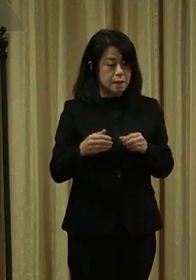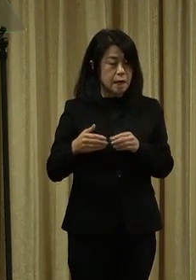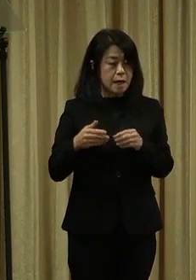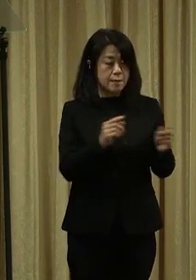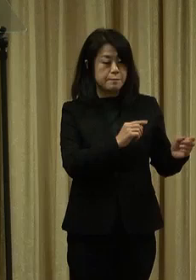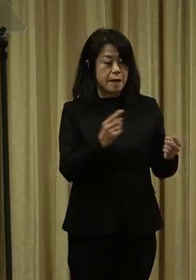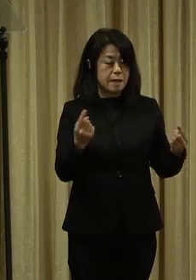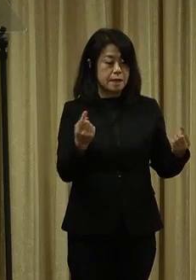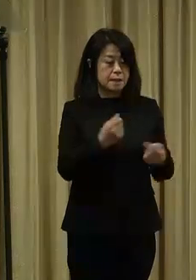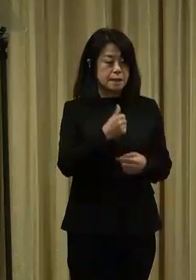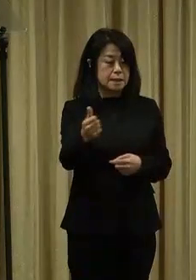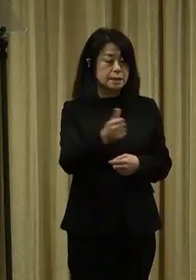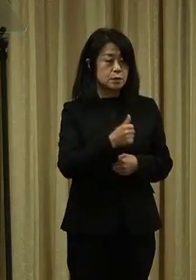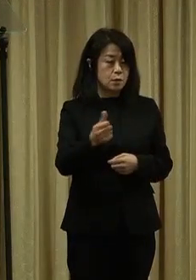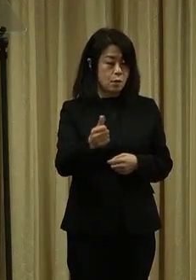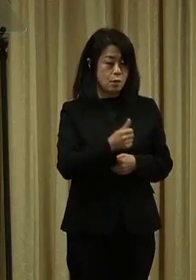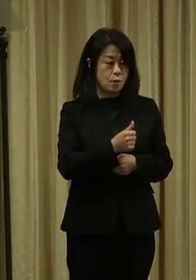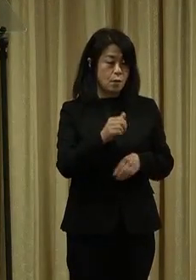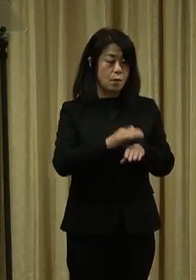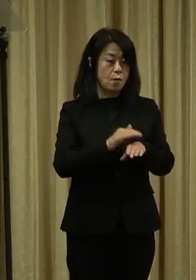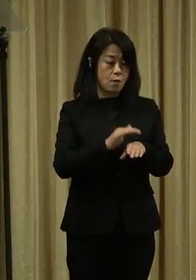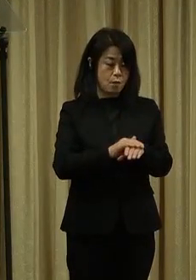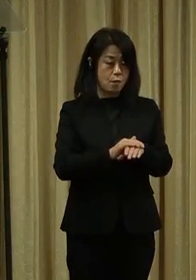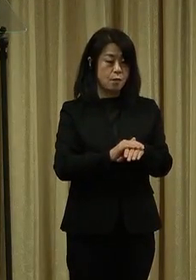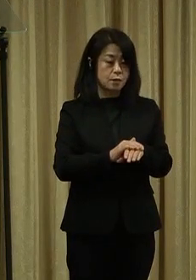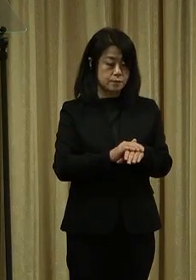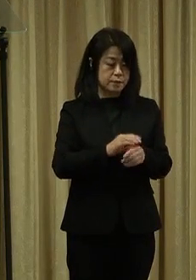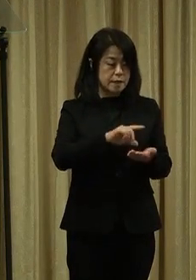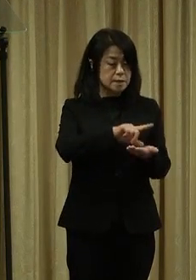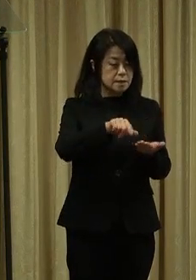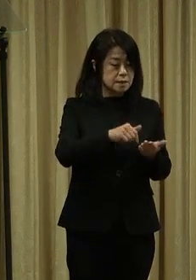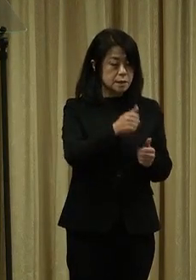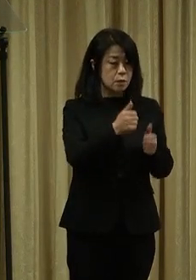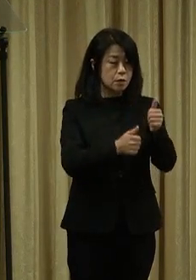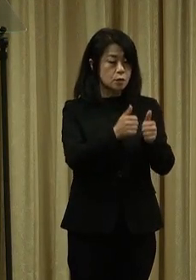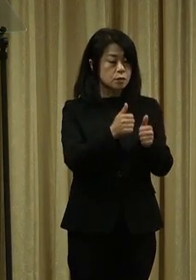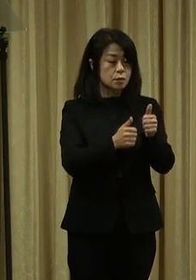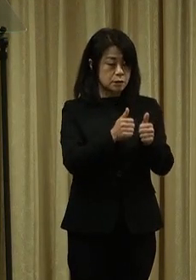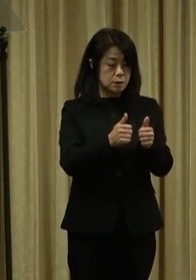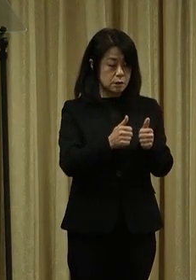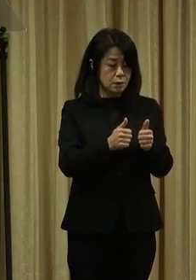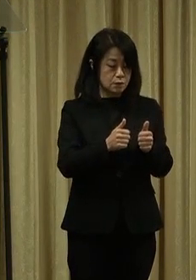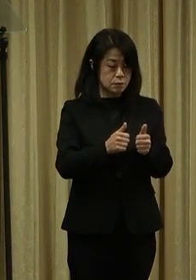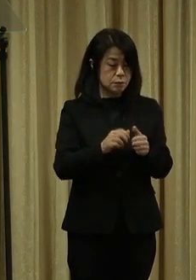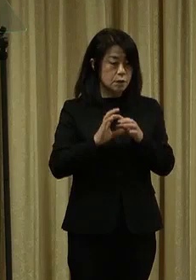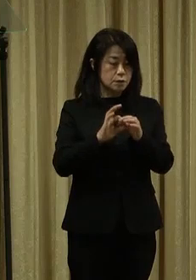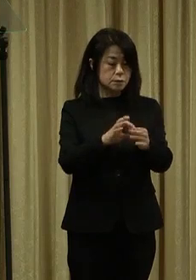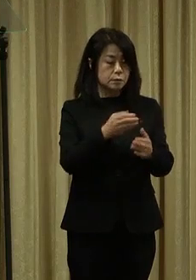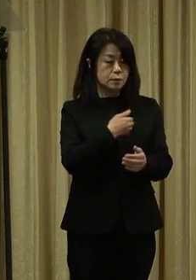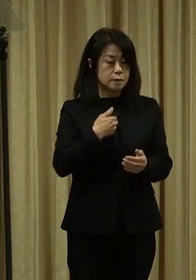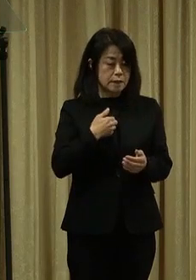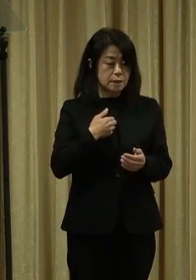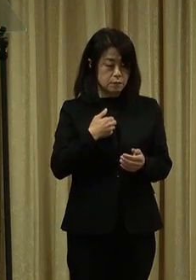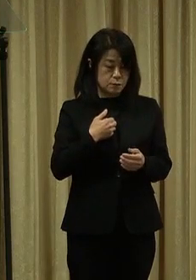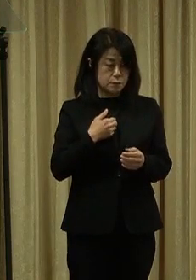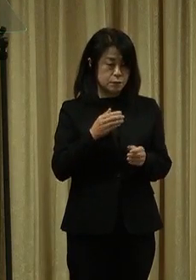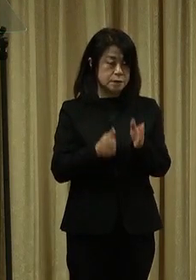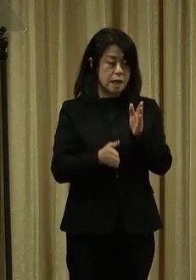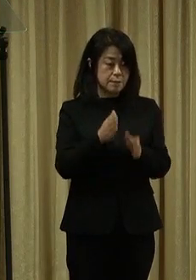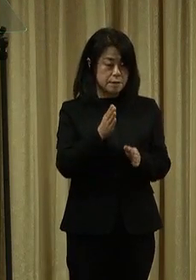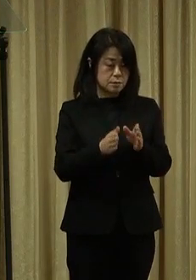者の競争を共に作る、競争による持続可能な移動サービスの立ち上げを支援してまいります。